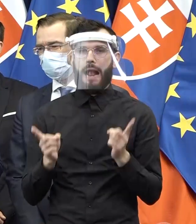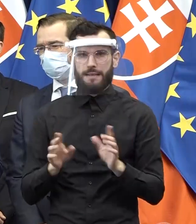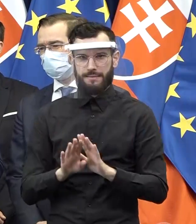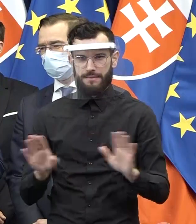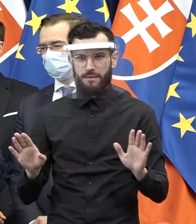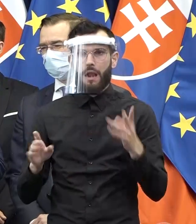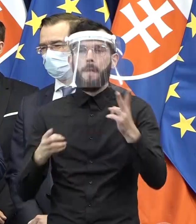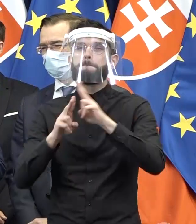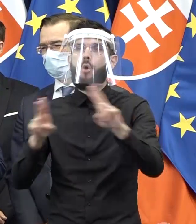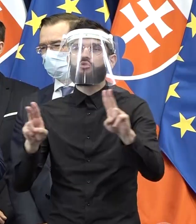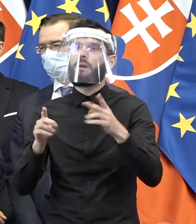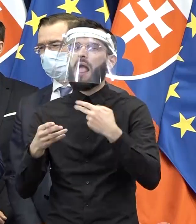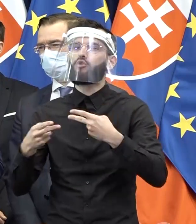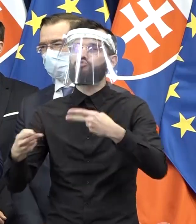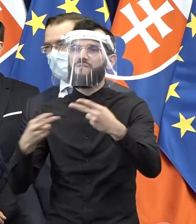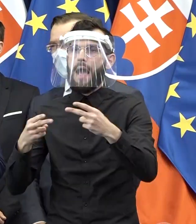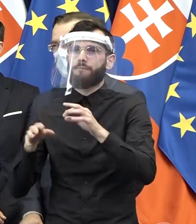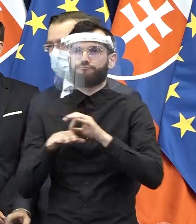slúžiť iba na prepravu tovaru.